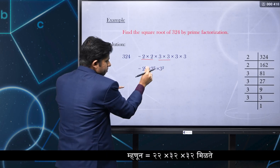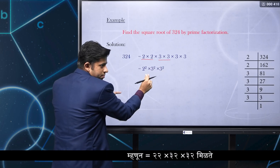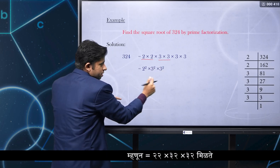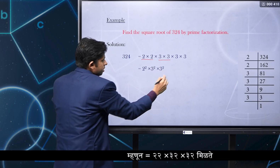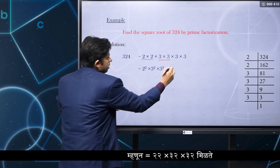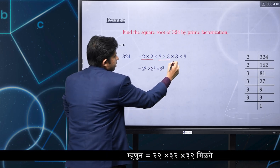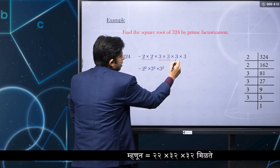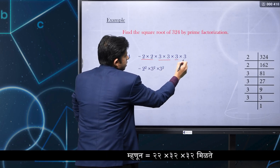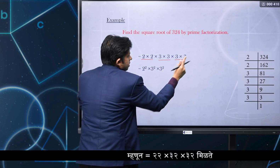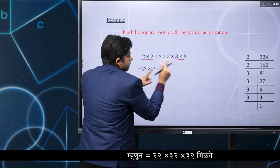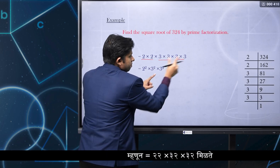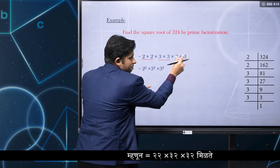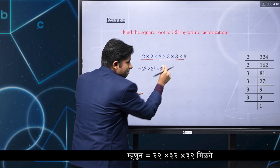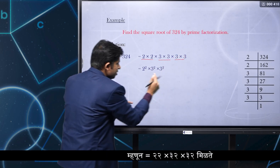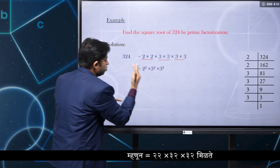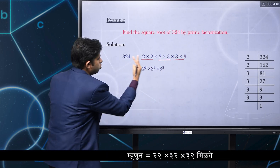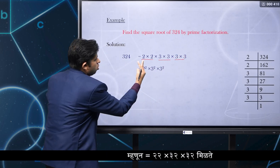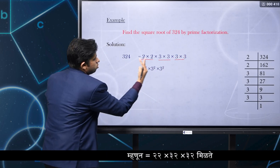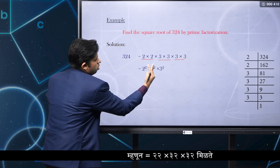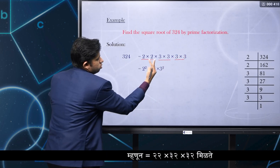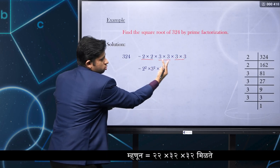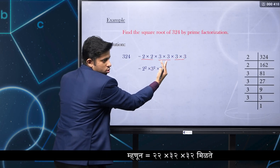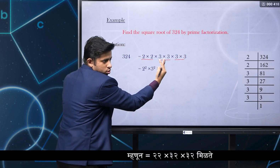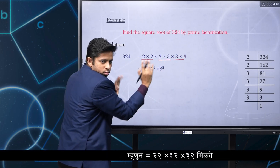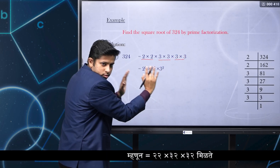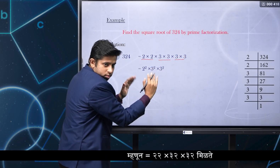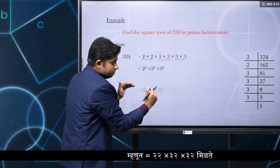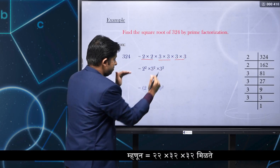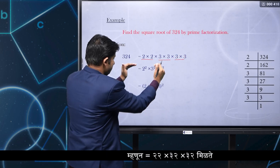म्हणून बरोबर 22 गुणिले 32 गुणिले 32 मिळते.